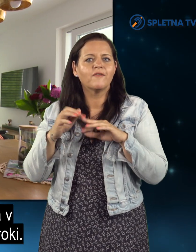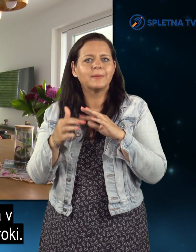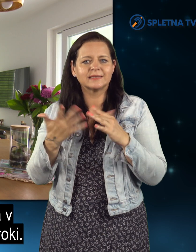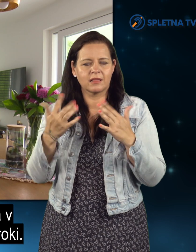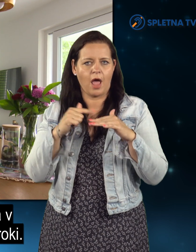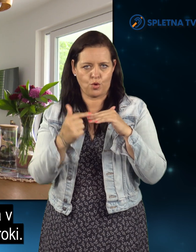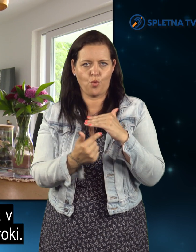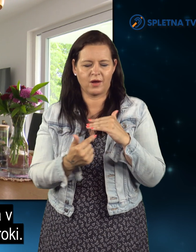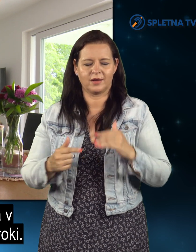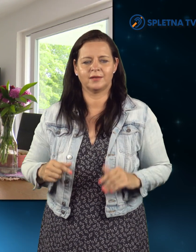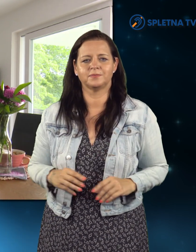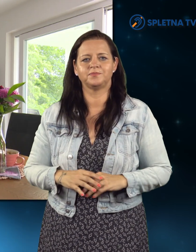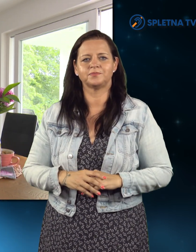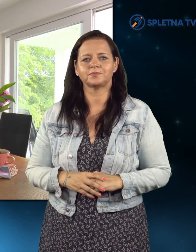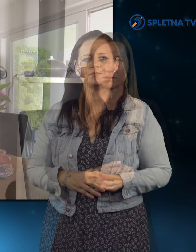roki.